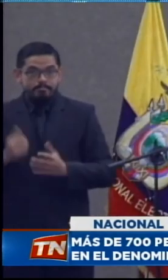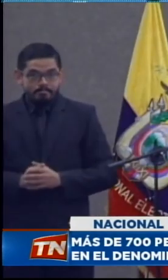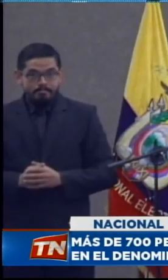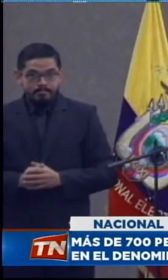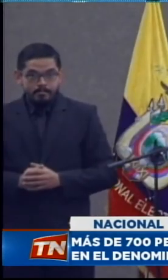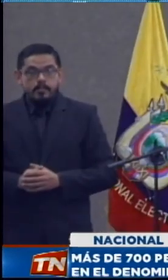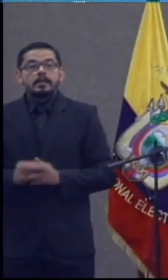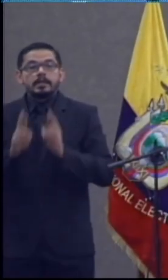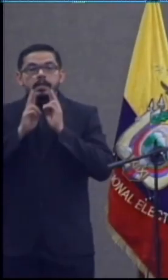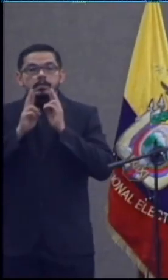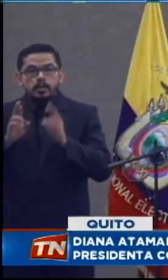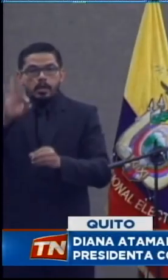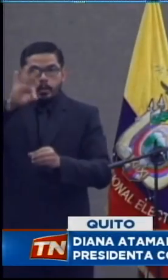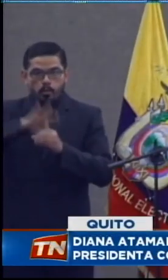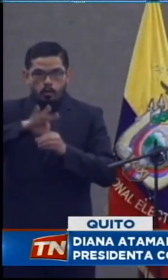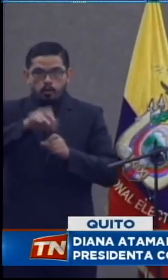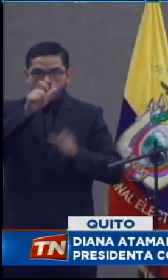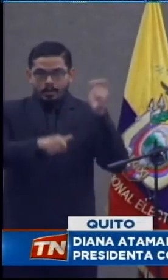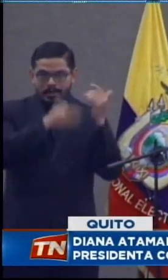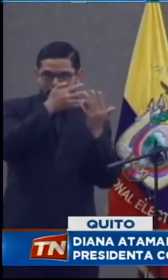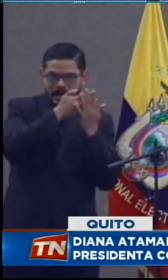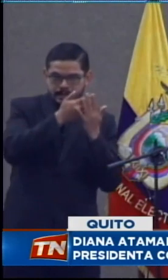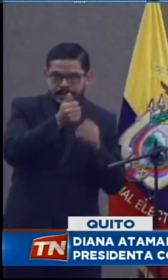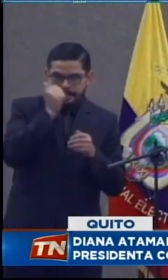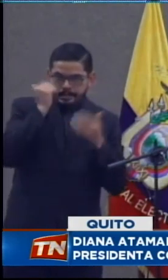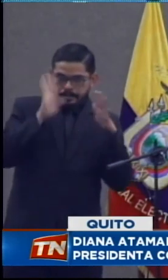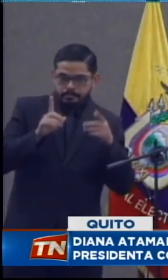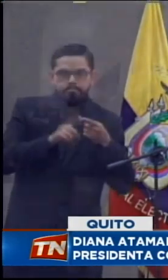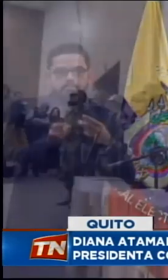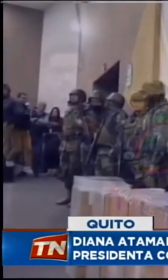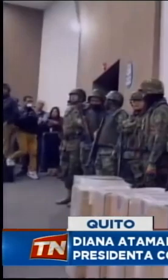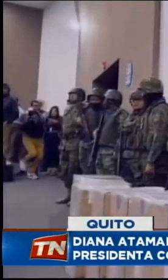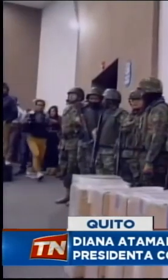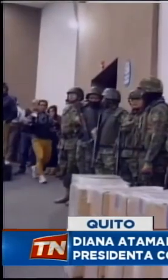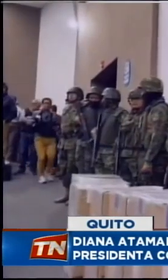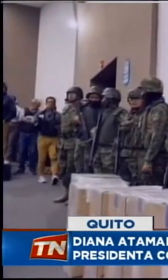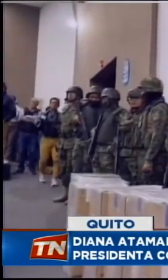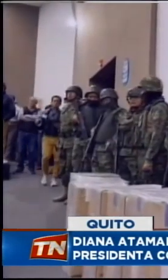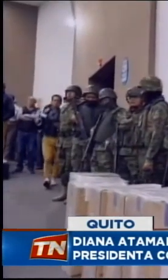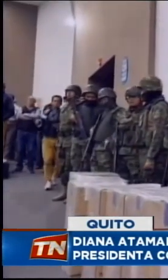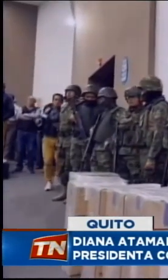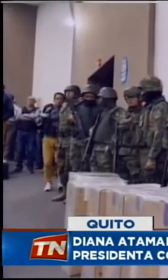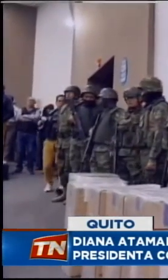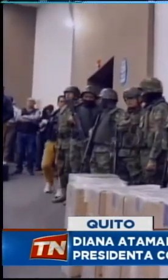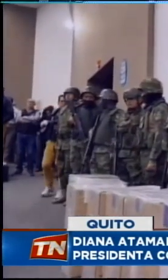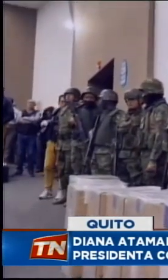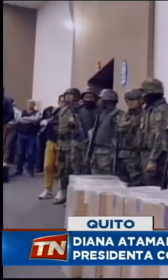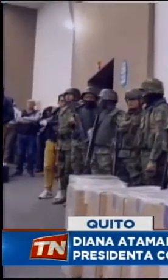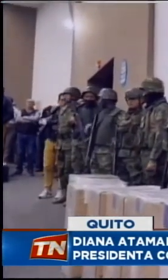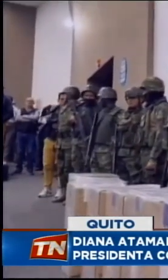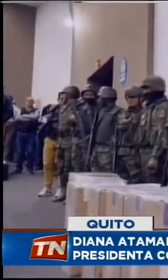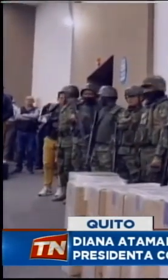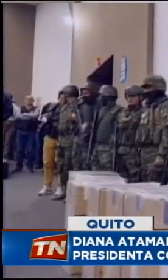los resultados de la votación de las personas privadas de libertad como los de voto en casa serán escrutados el día